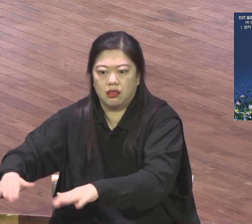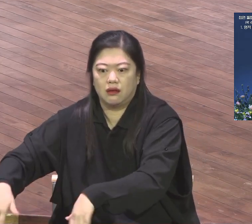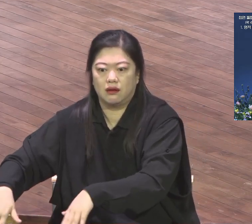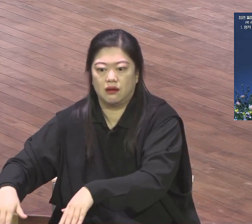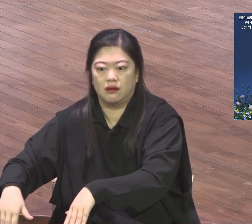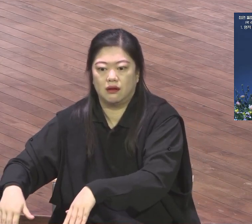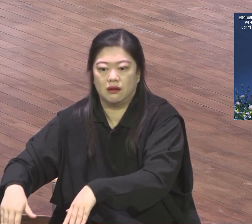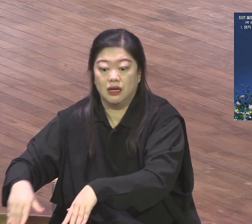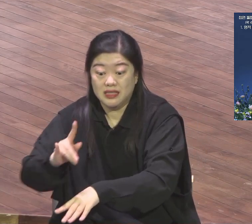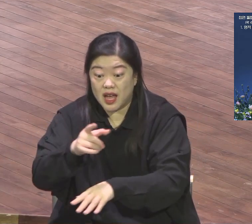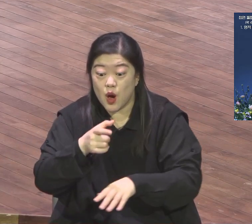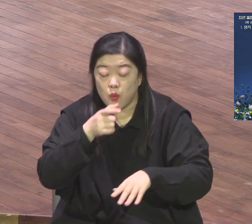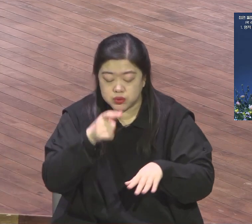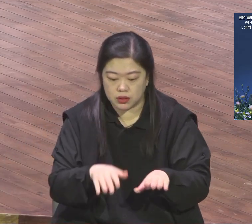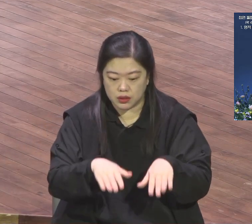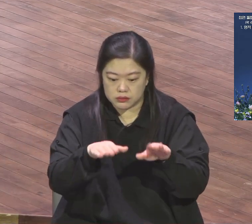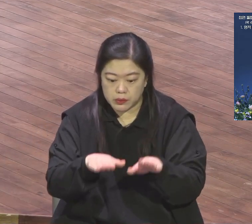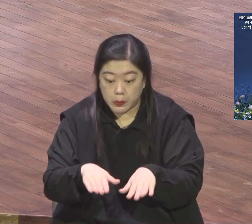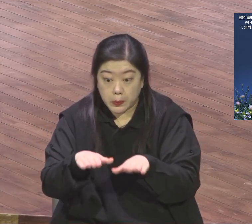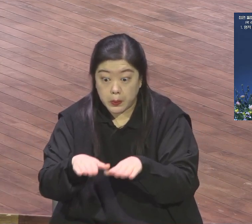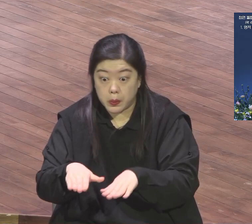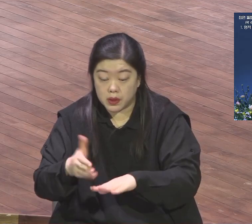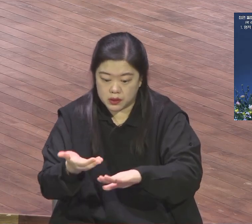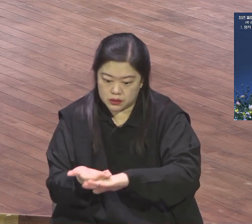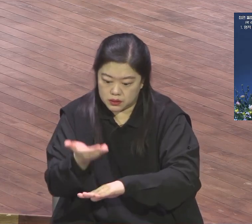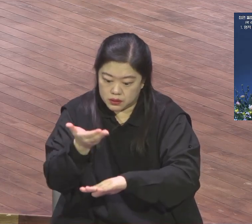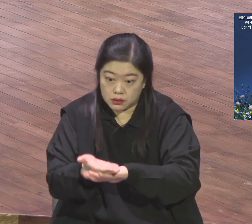있는 수준이 아니라 메가톤급의